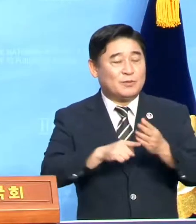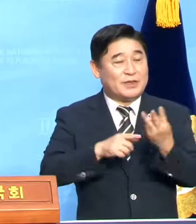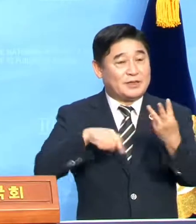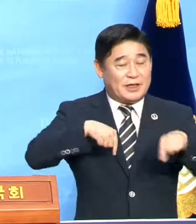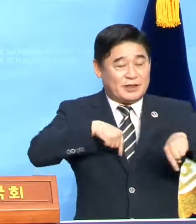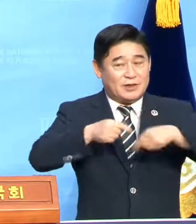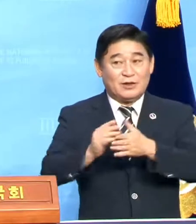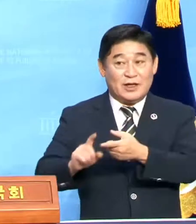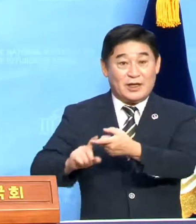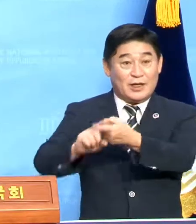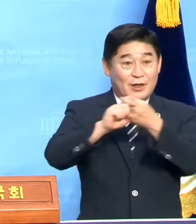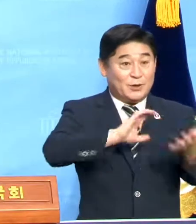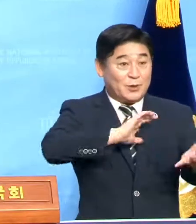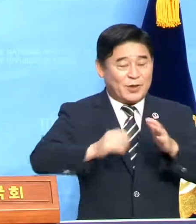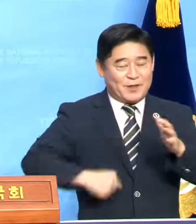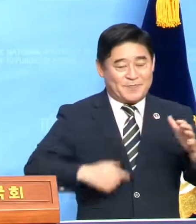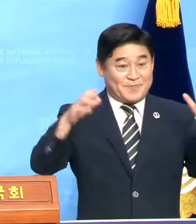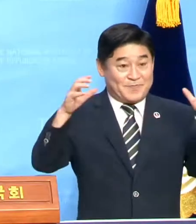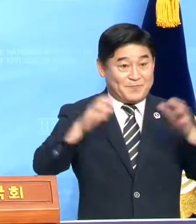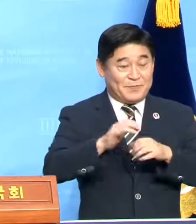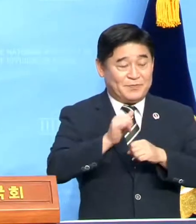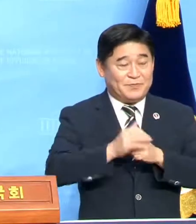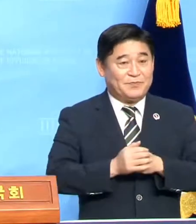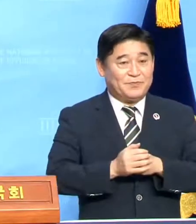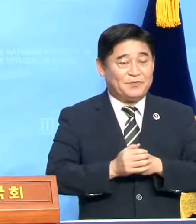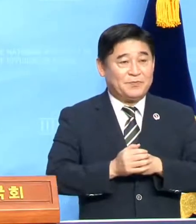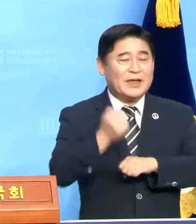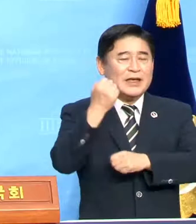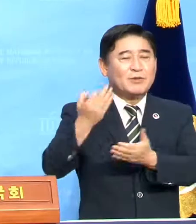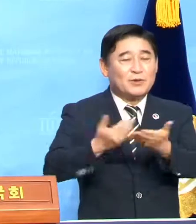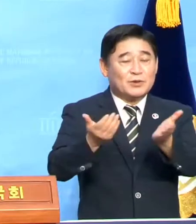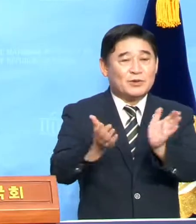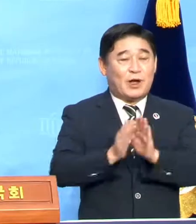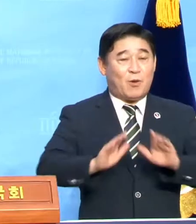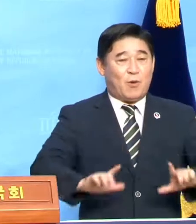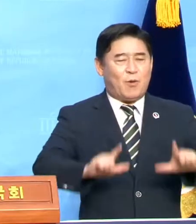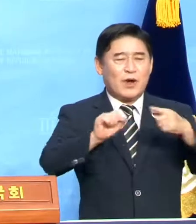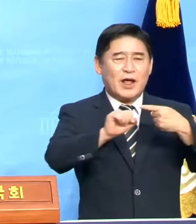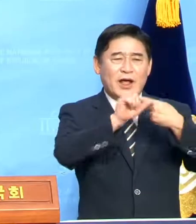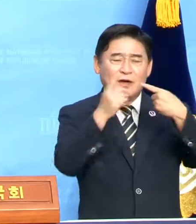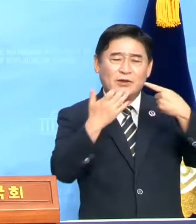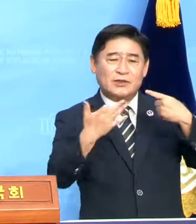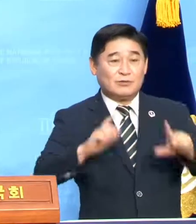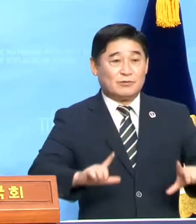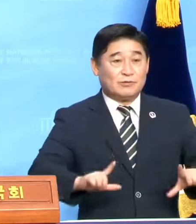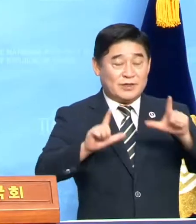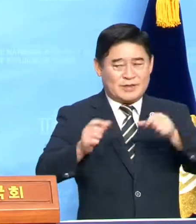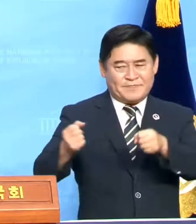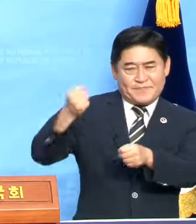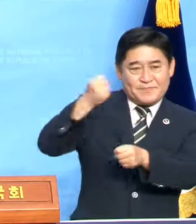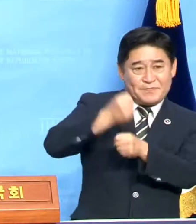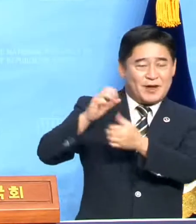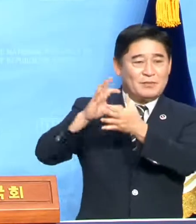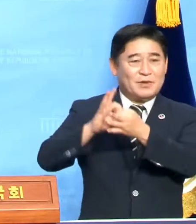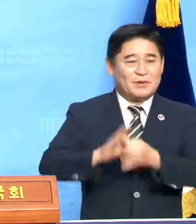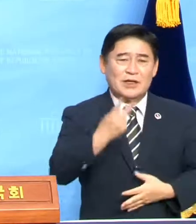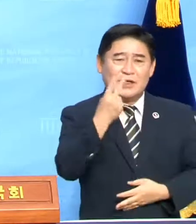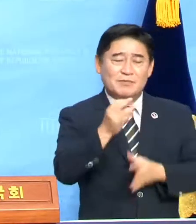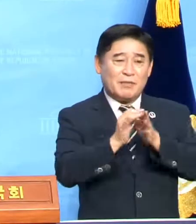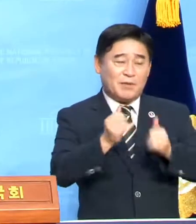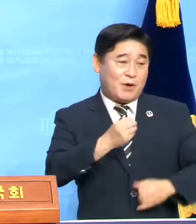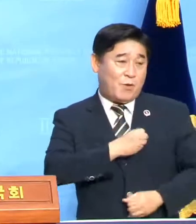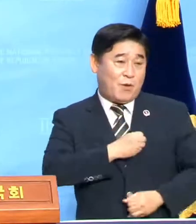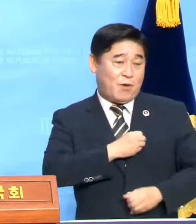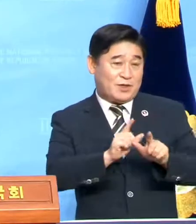연석회의 로 힘을 모으기로 한 날입니다 기본소득 땅은 올해 1월 19일 창당 하면서 2만 여명의